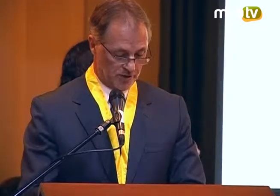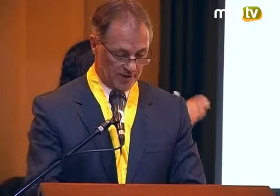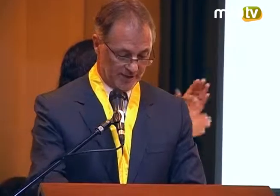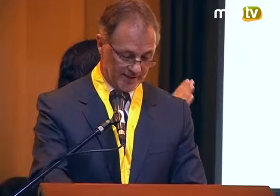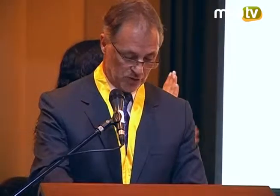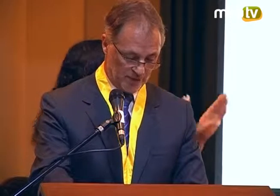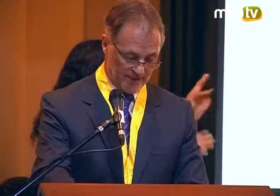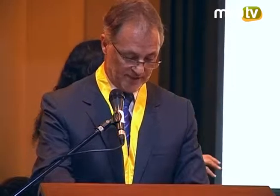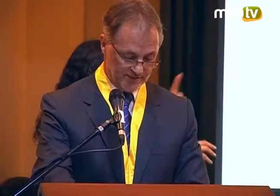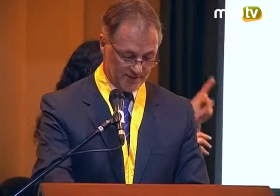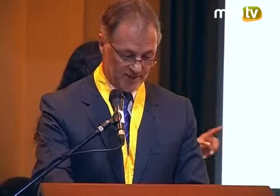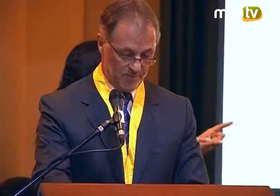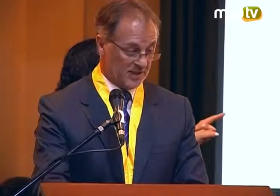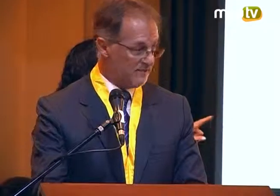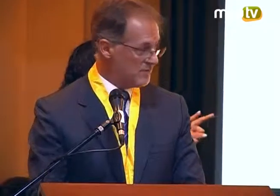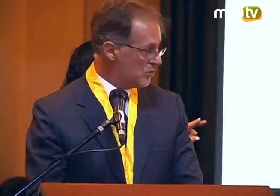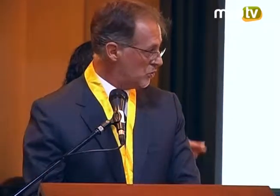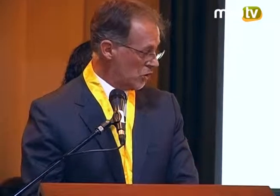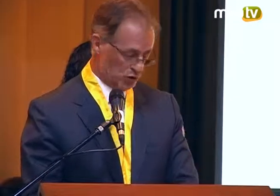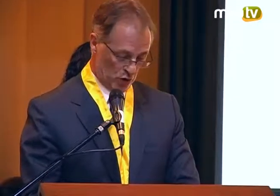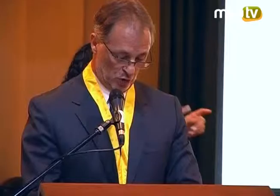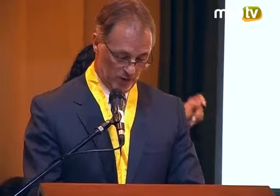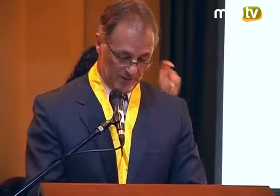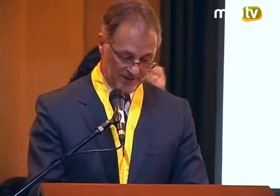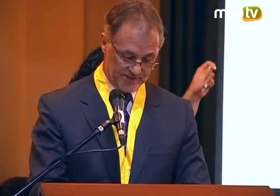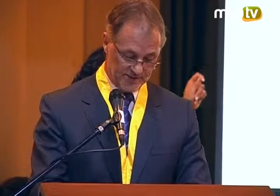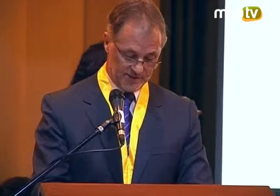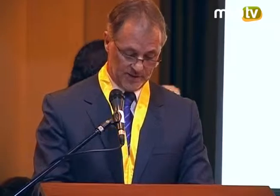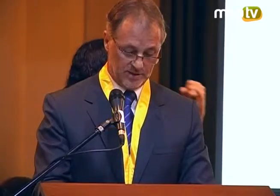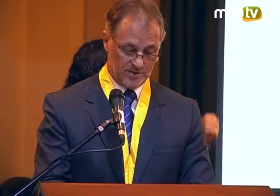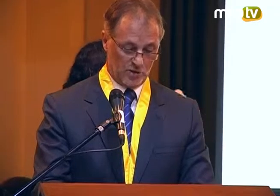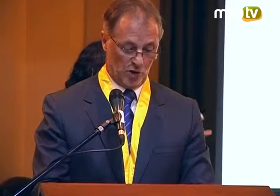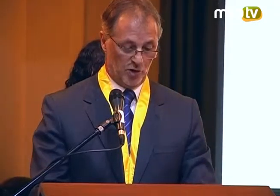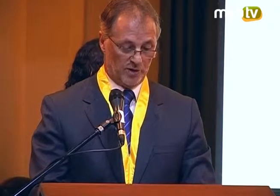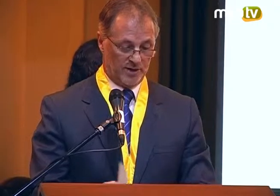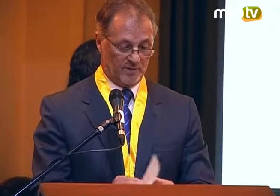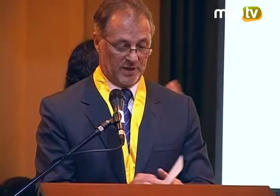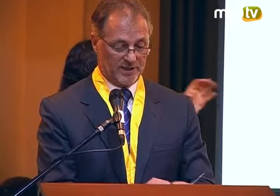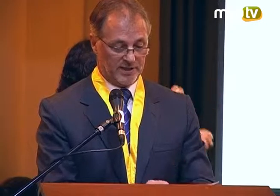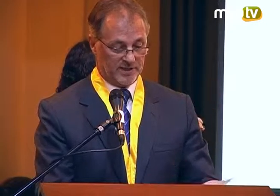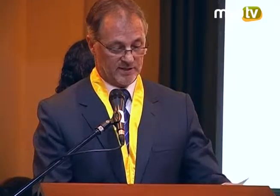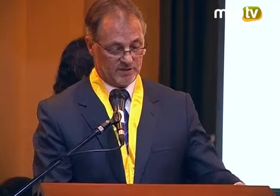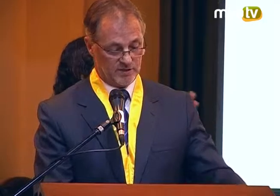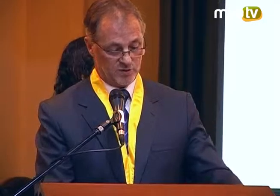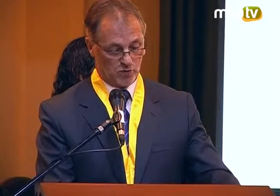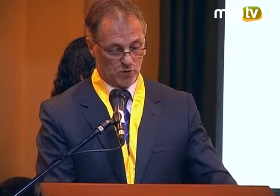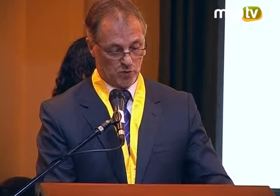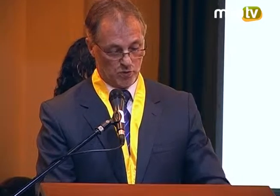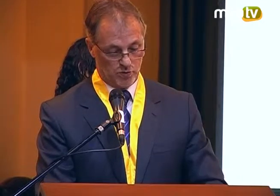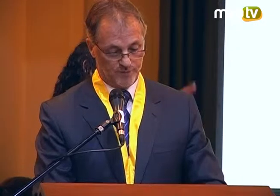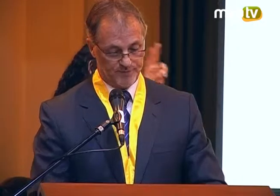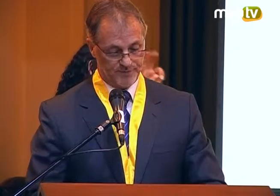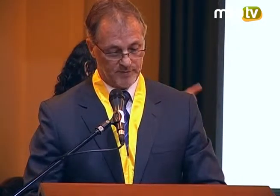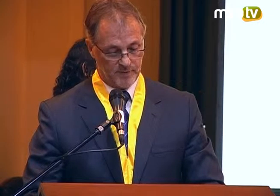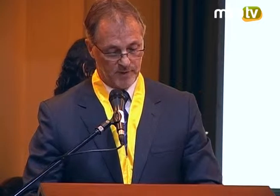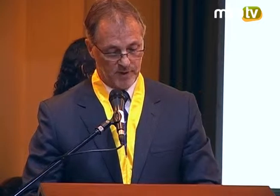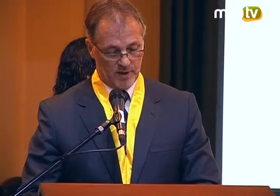logros internacionales en beneficio no solo del país, sino del planeta en su